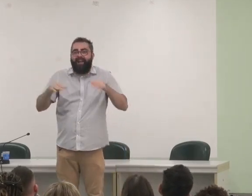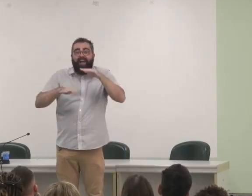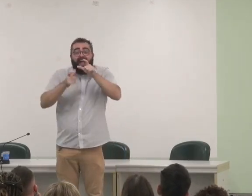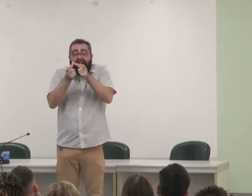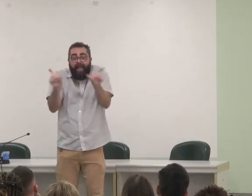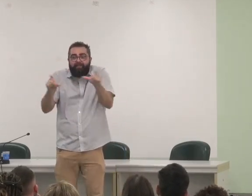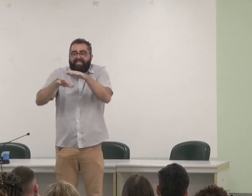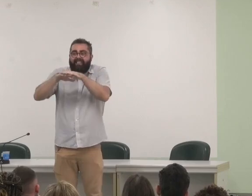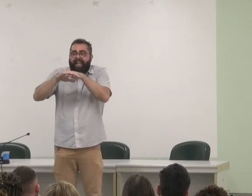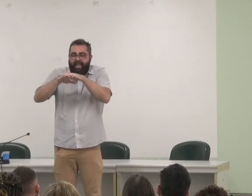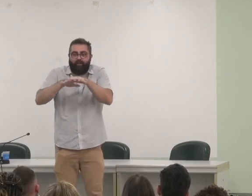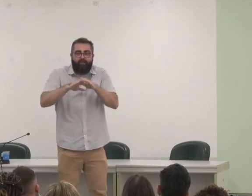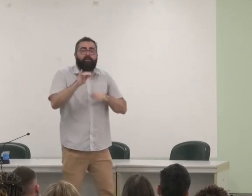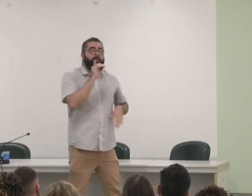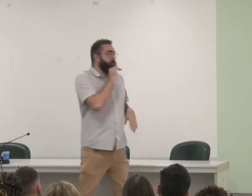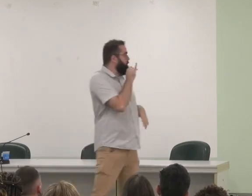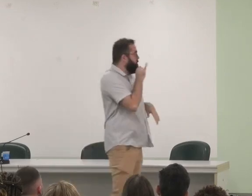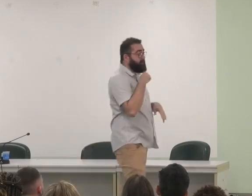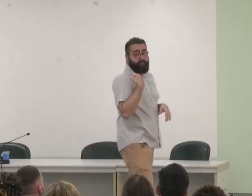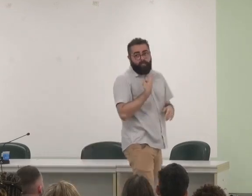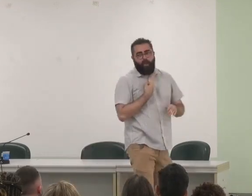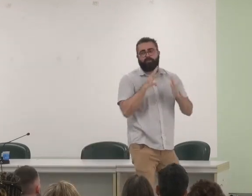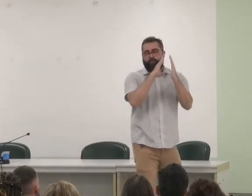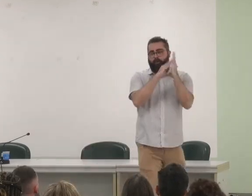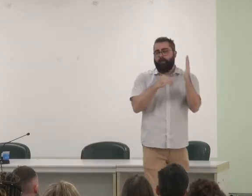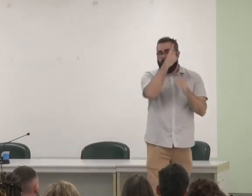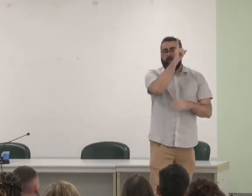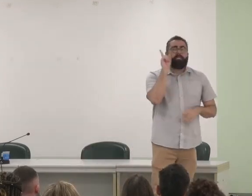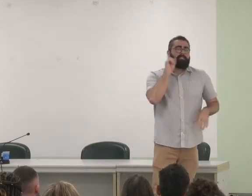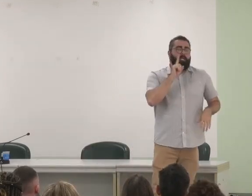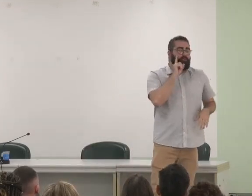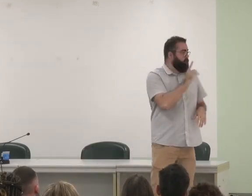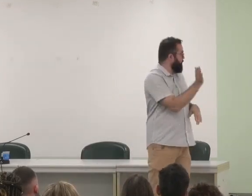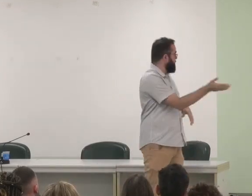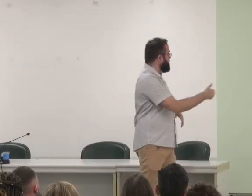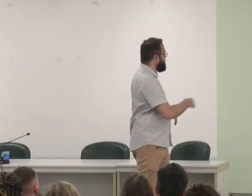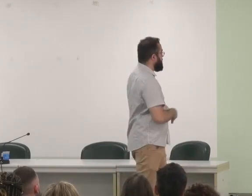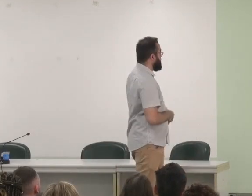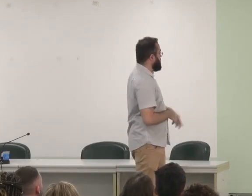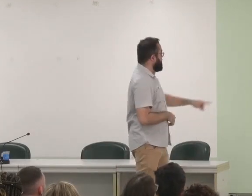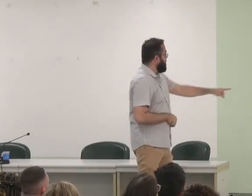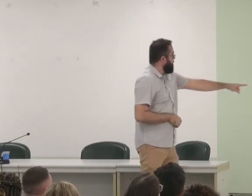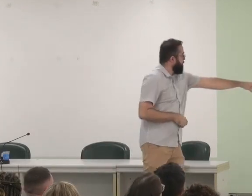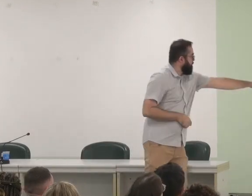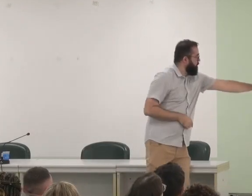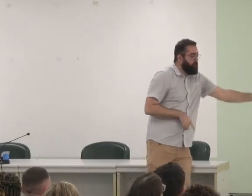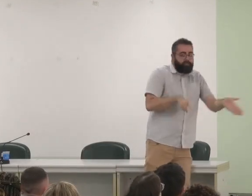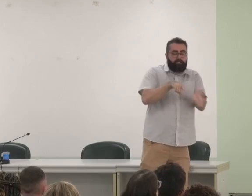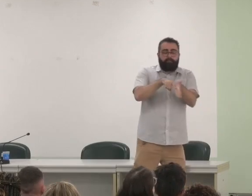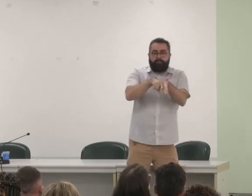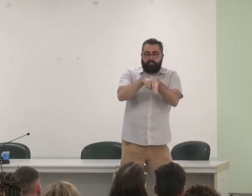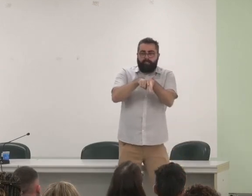gente consegue exprimir gramática dessa forma? Então, existe um modelo dos Estados Unidos,